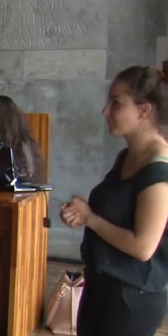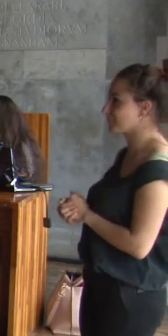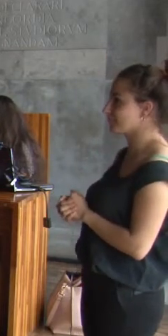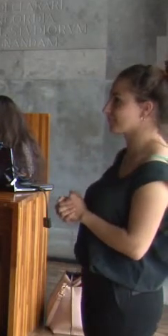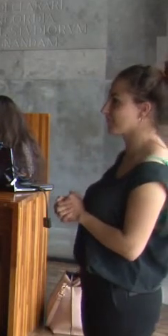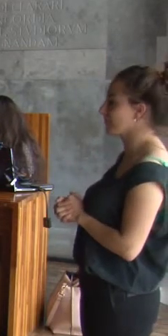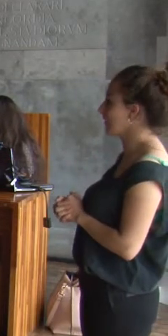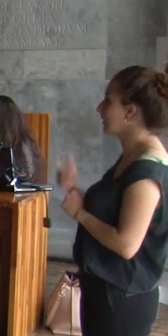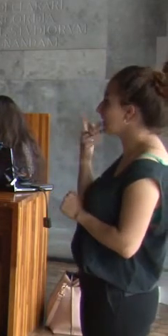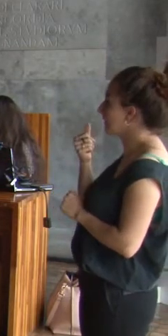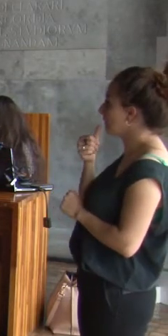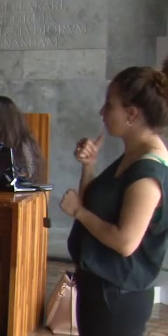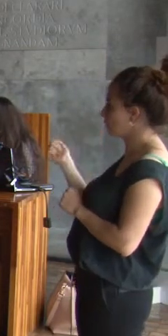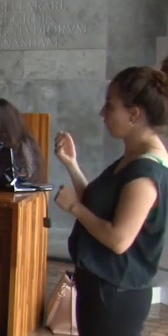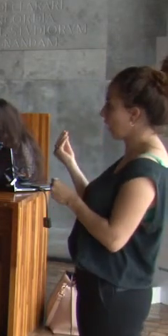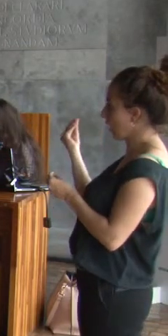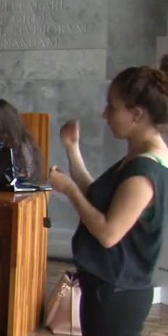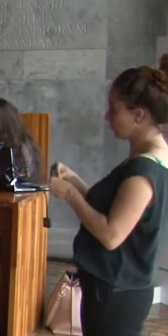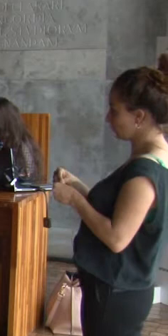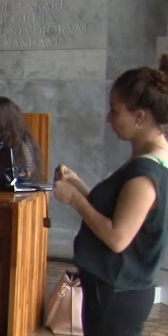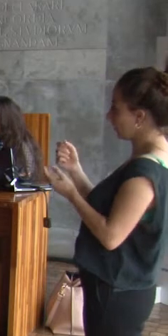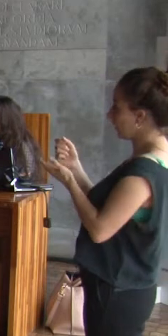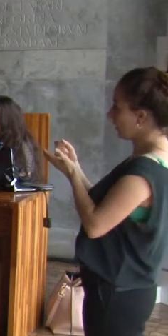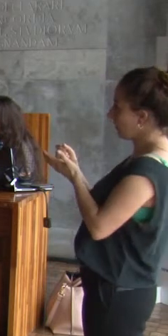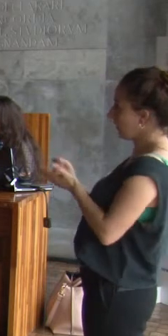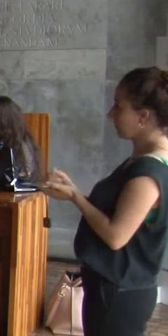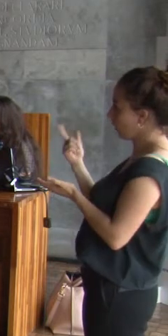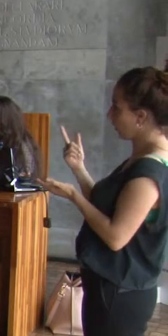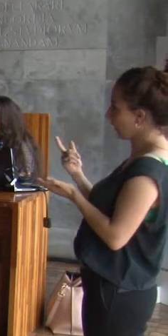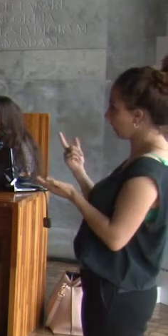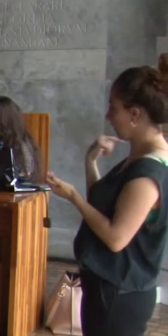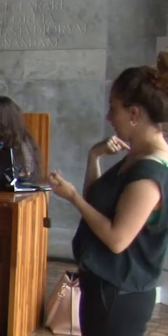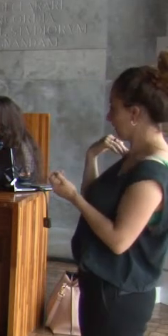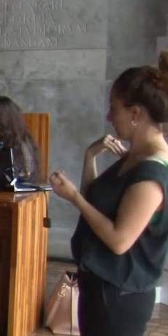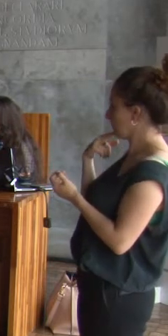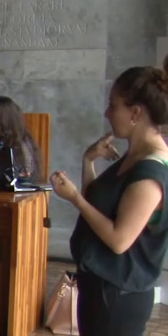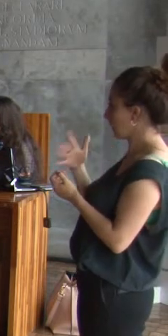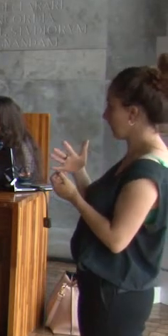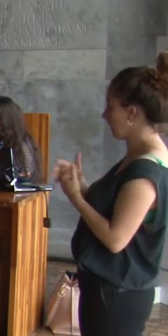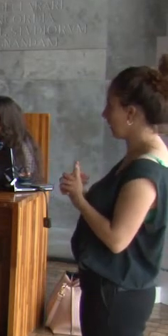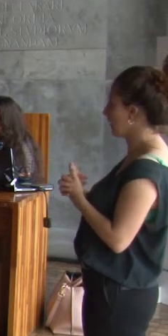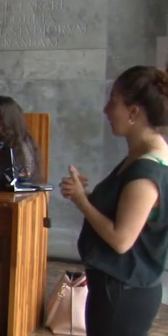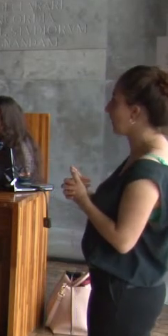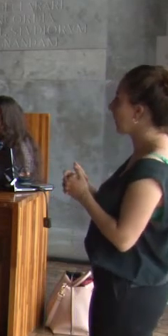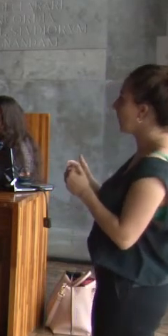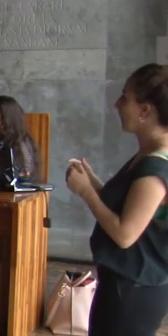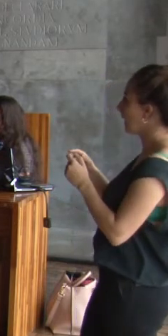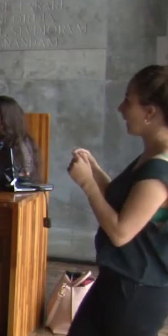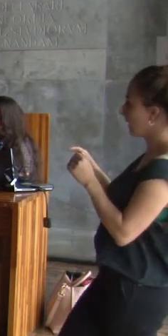volevo solo aggiungere che è importante quello che si diceva prima, appunto, sul